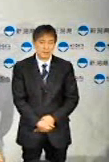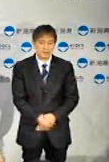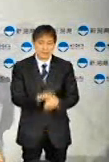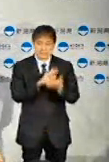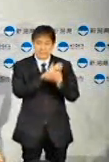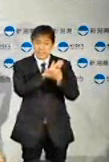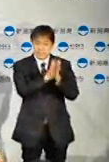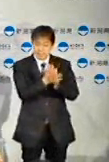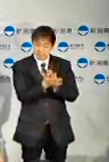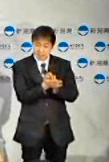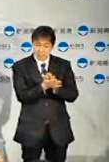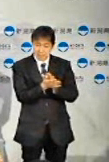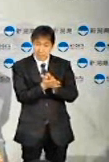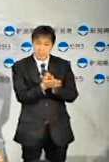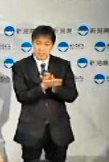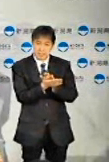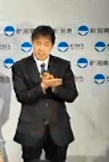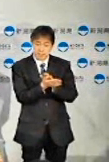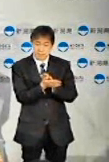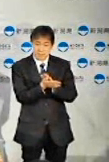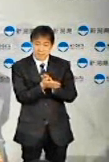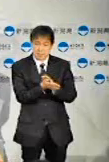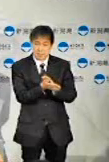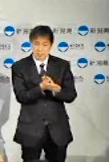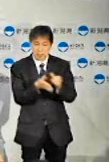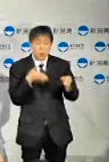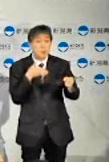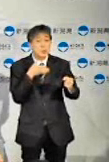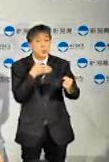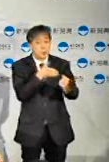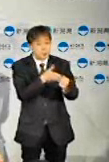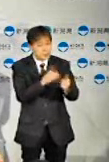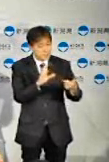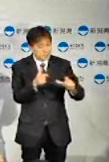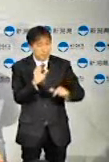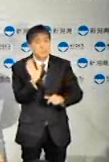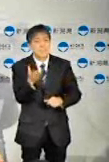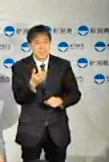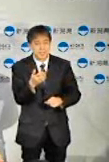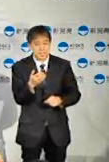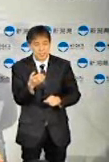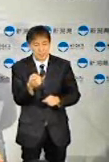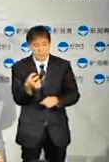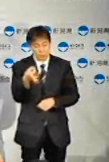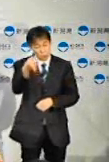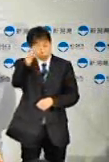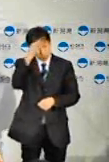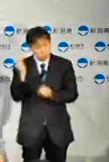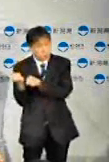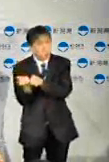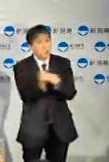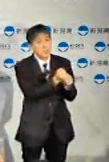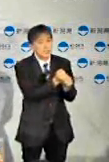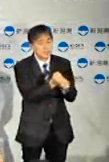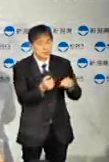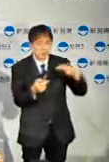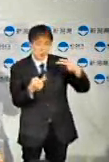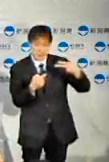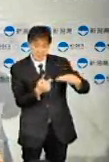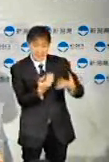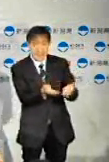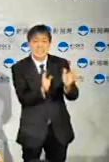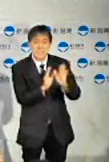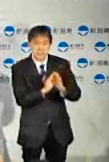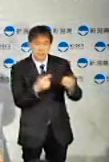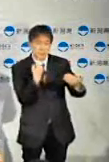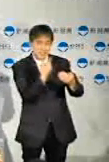県直接ではないですけど、プロ野球のファームリーグに参戦するオイシックス新潟アルビ